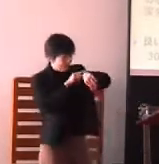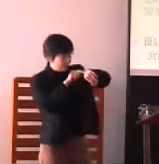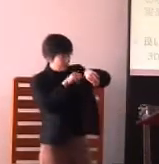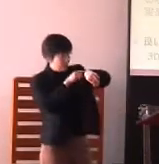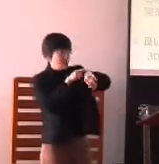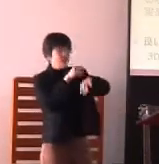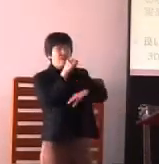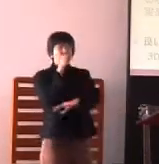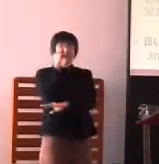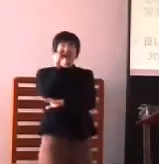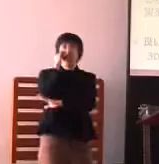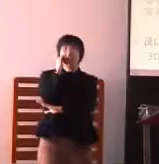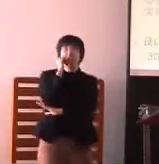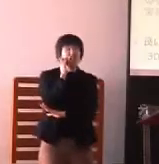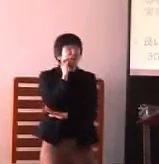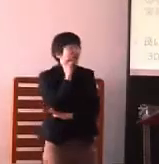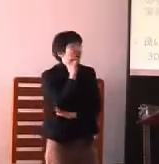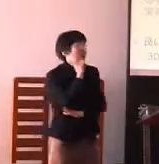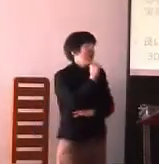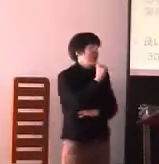きくなって早く